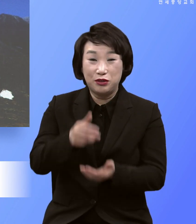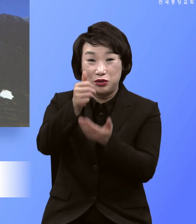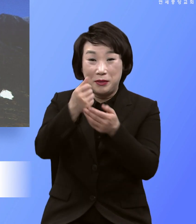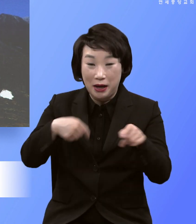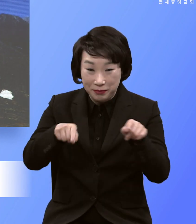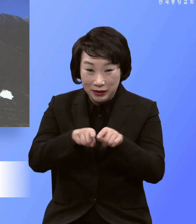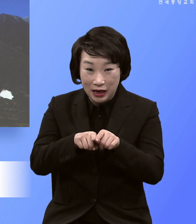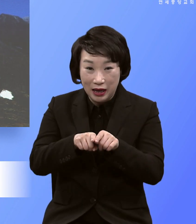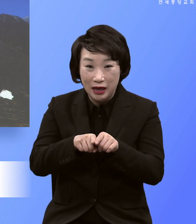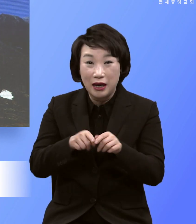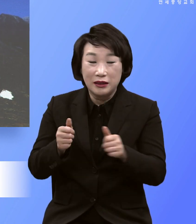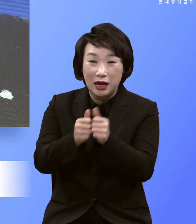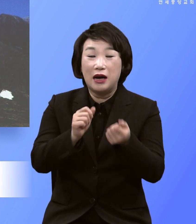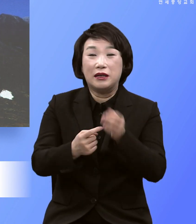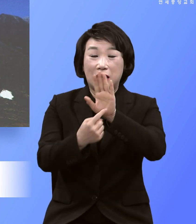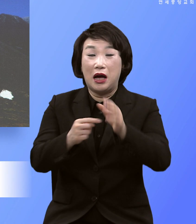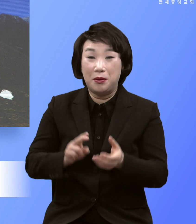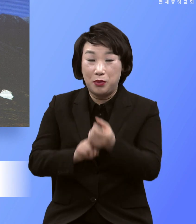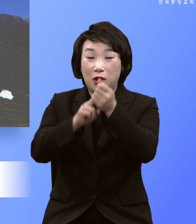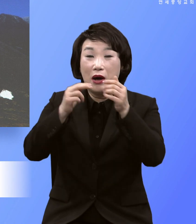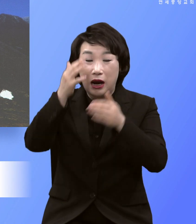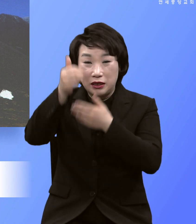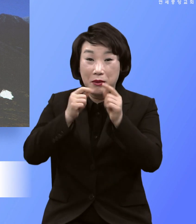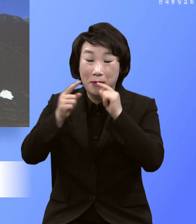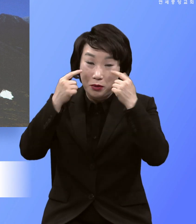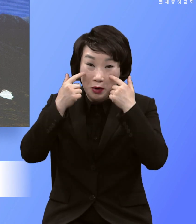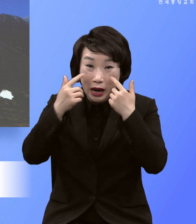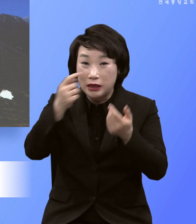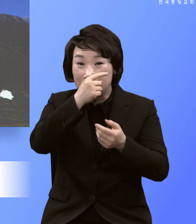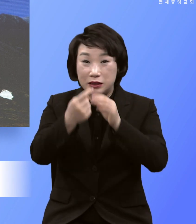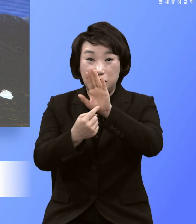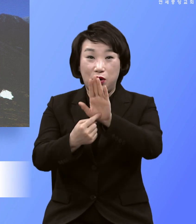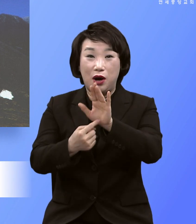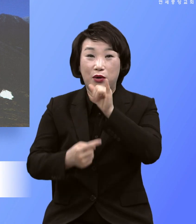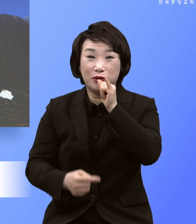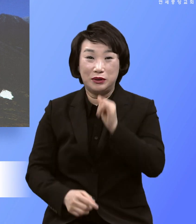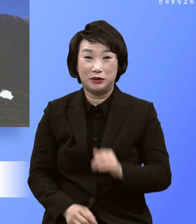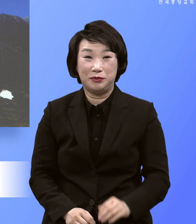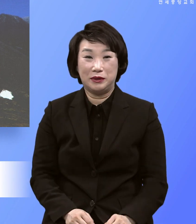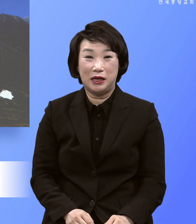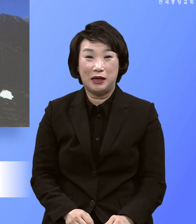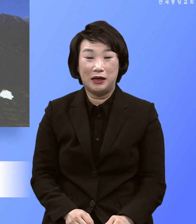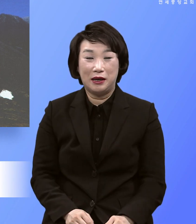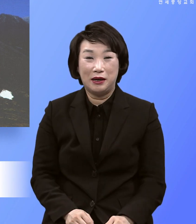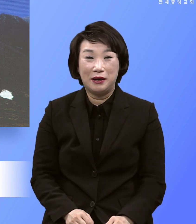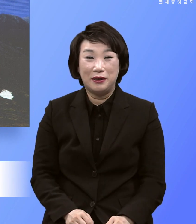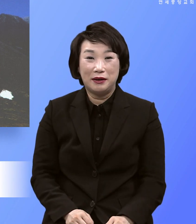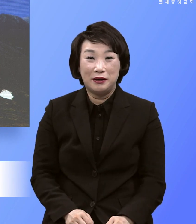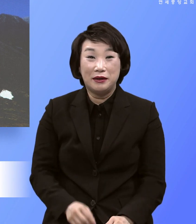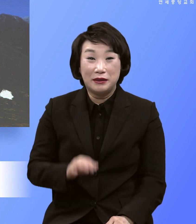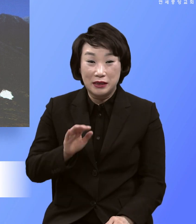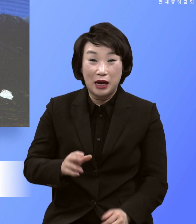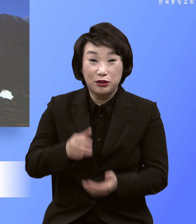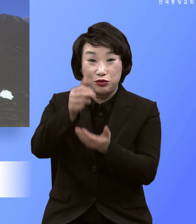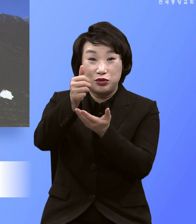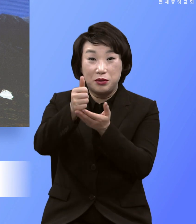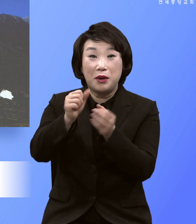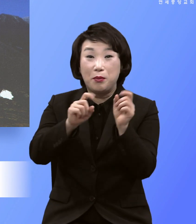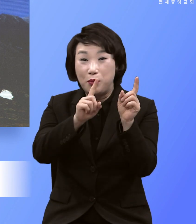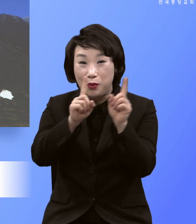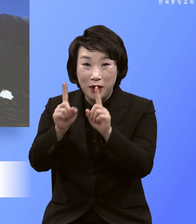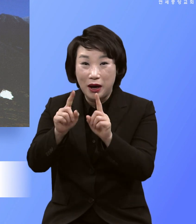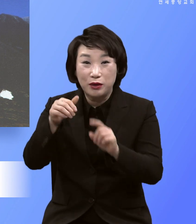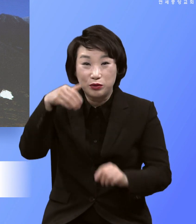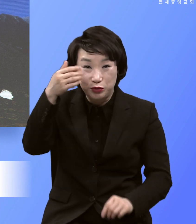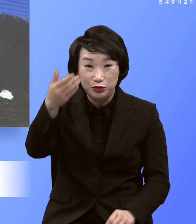주께서 함께하사 따르는 표적으로 확실하게 말씀을 증거하더라. 예, 주님이